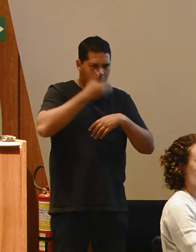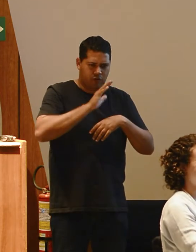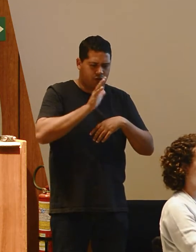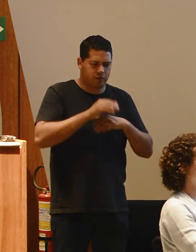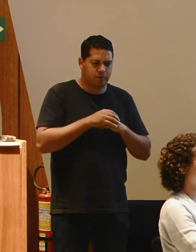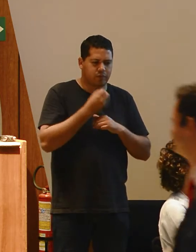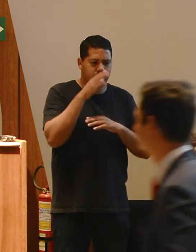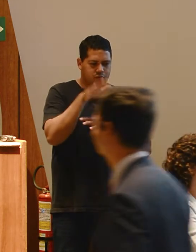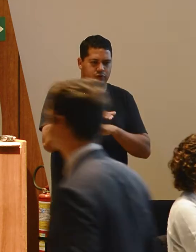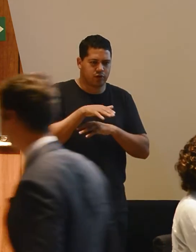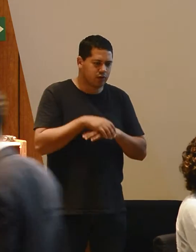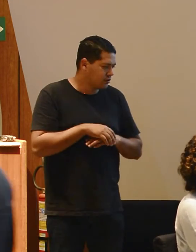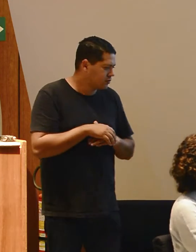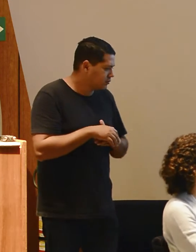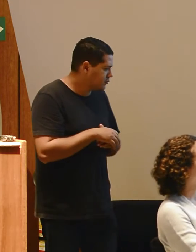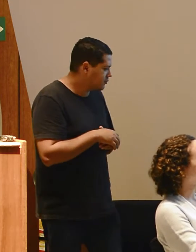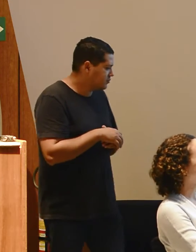Oi, boa tarde.